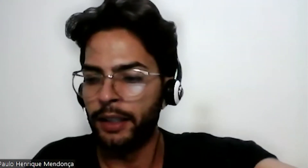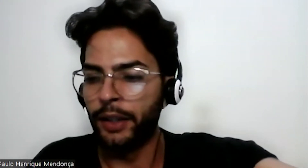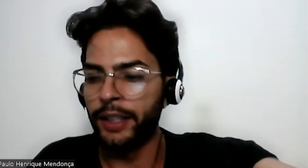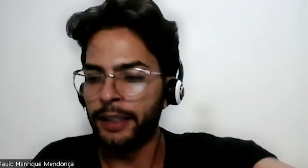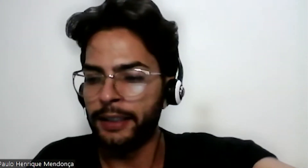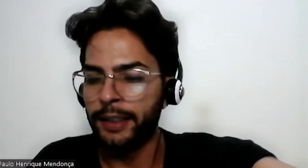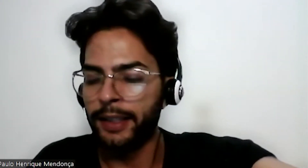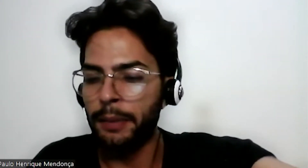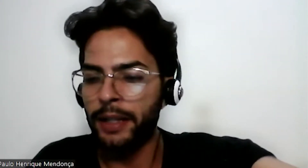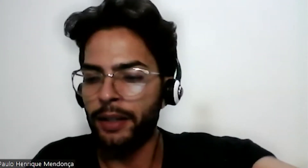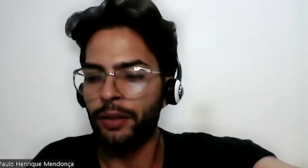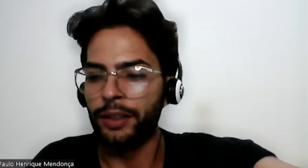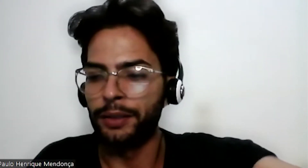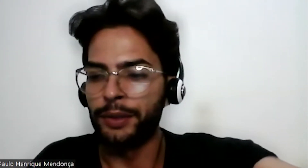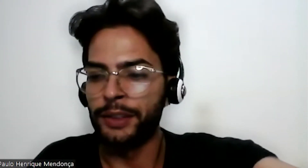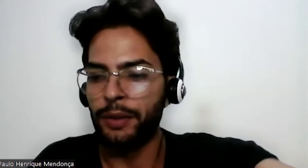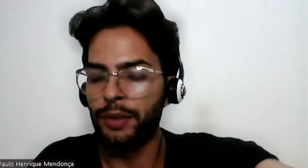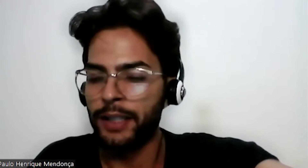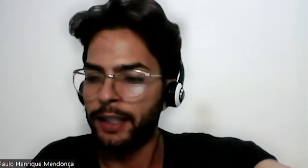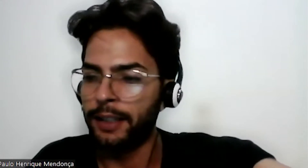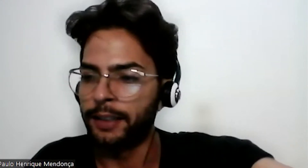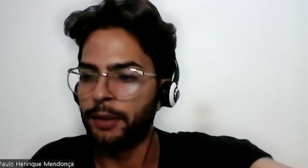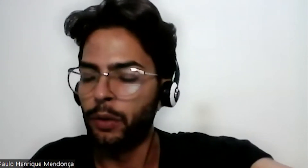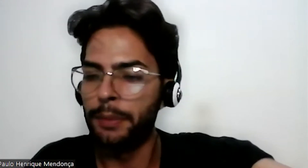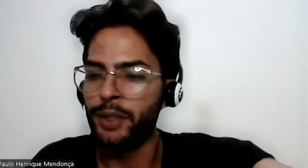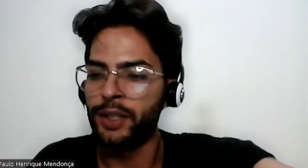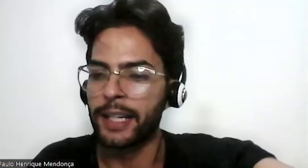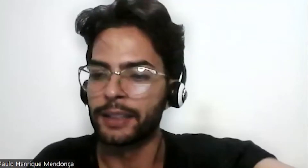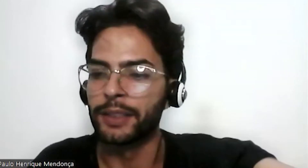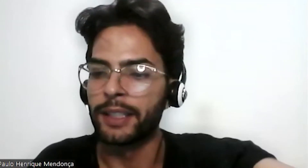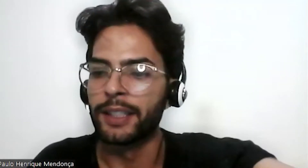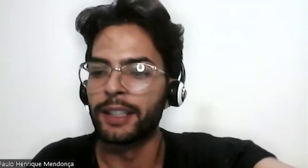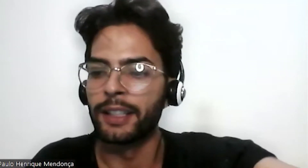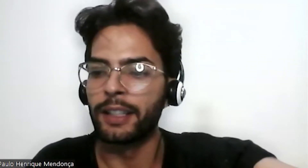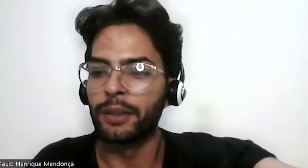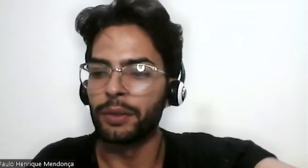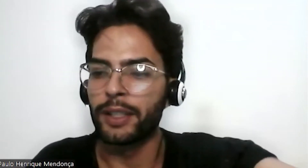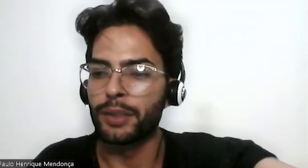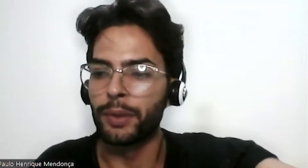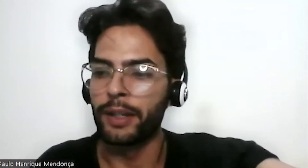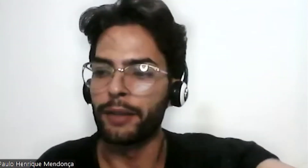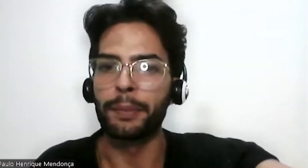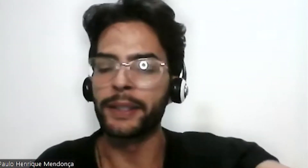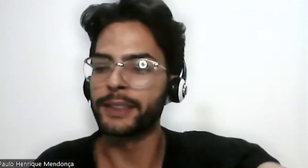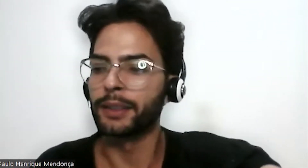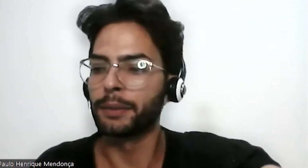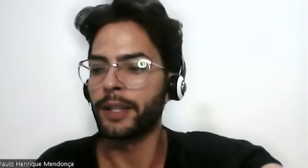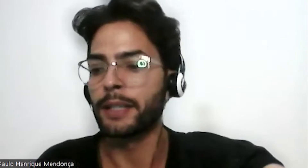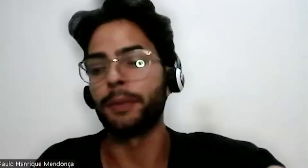eu queria entender melhor quando você usa o abstrato, né? Em que contexto? Porque eu fico pensando, por exemplo, eu